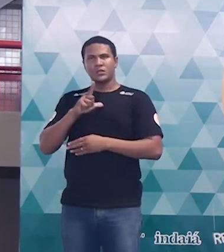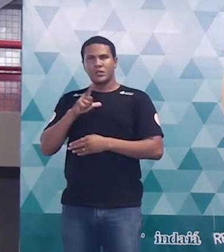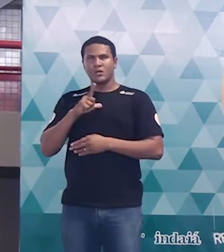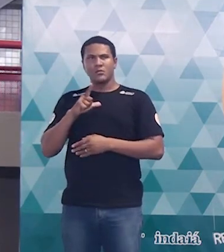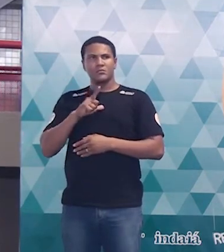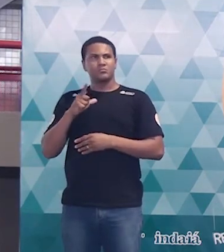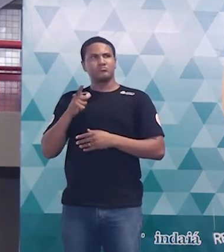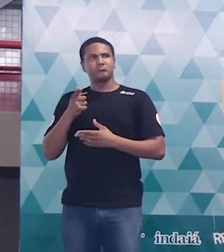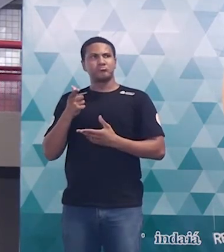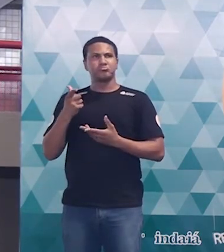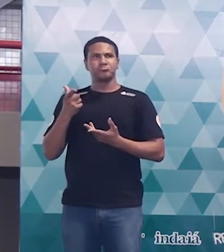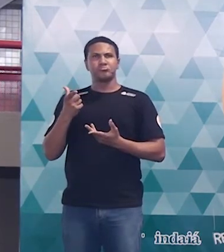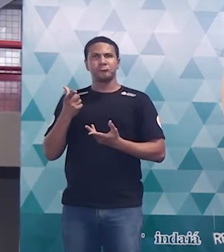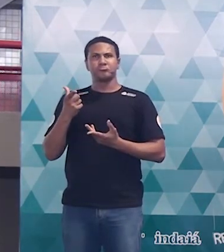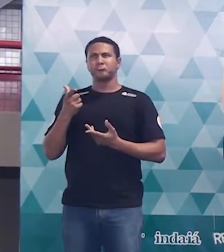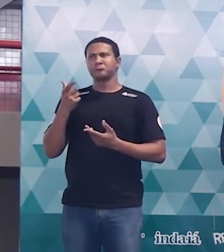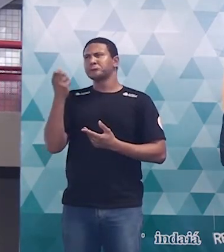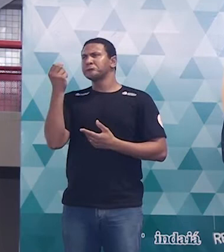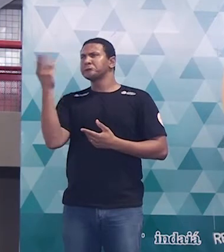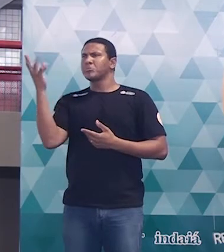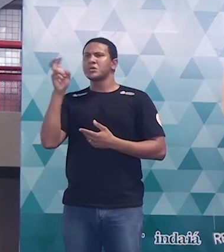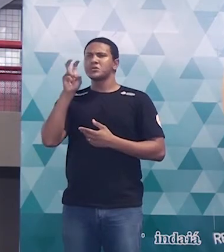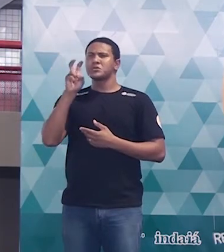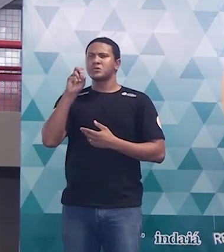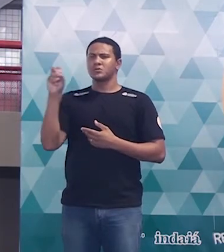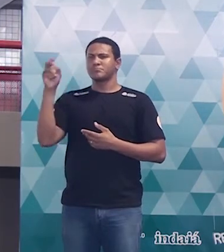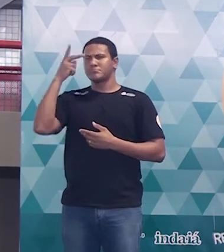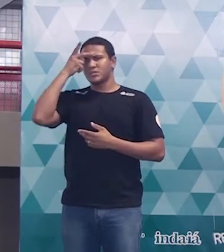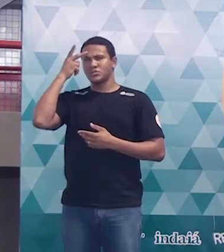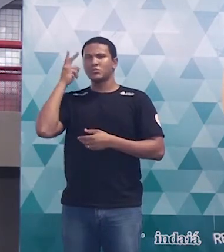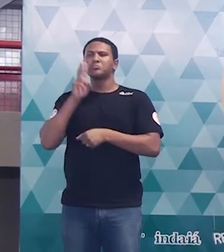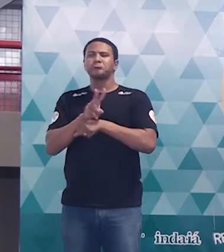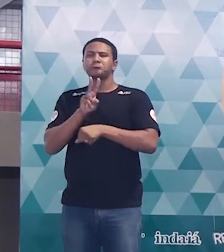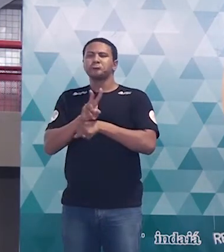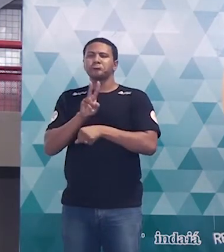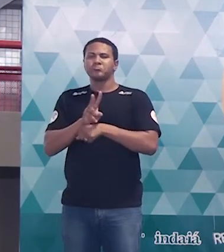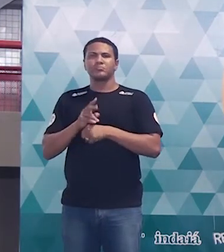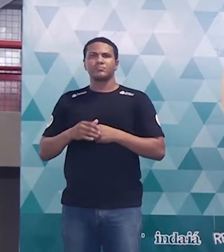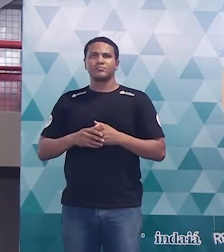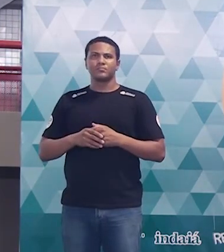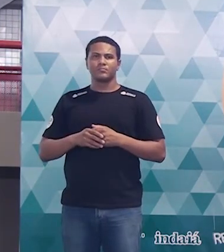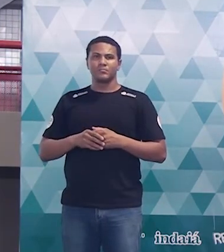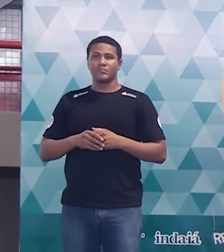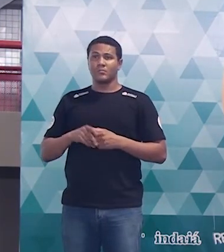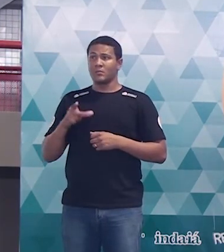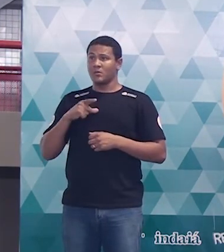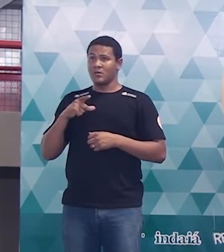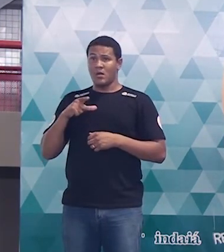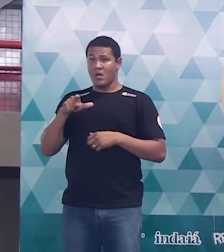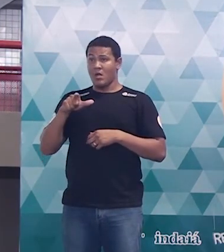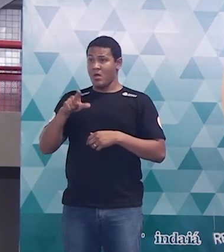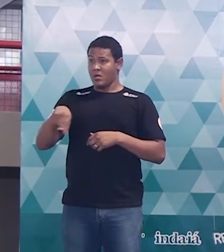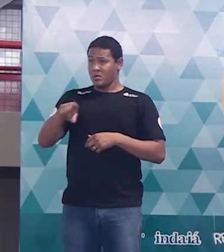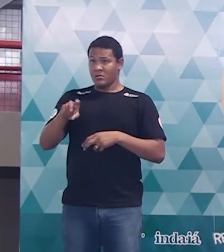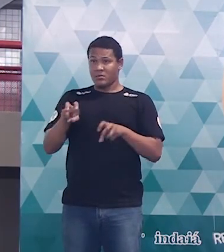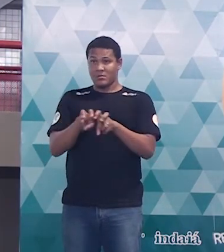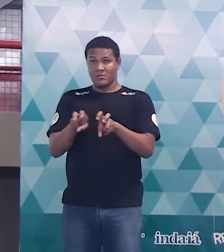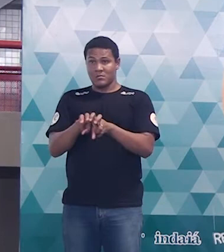tenho 500 pessoas. É só um exemplo fictício. E na quadra aqui do